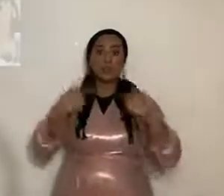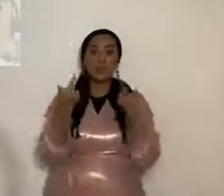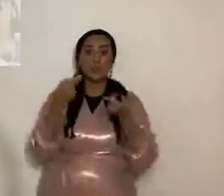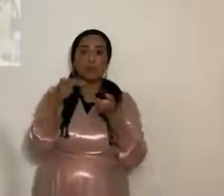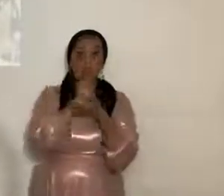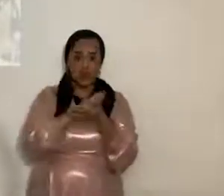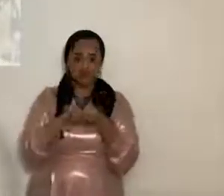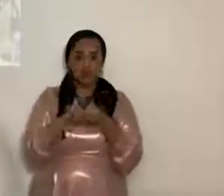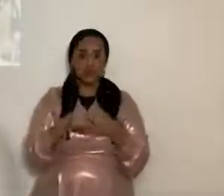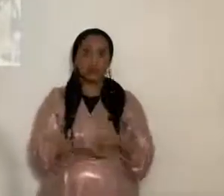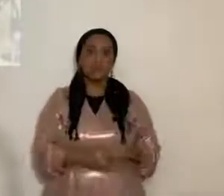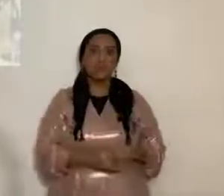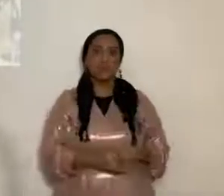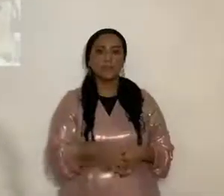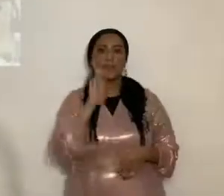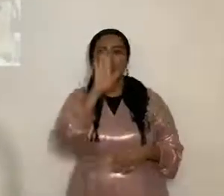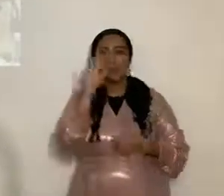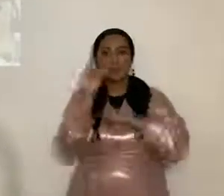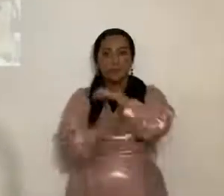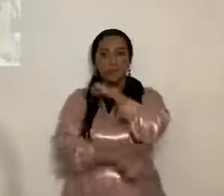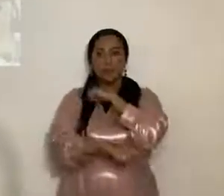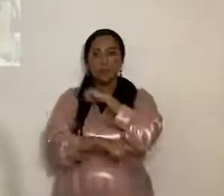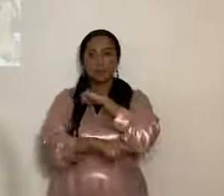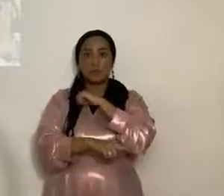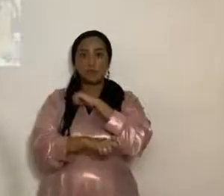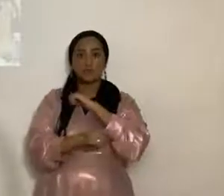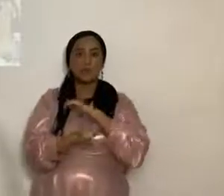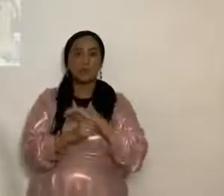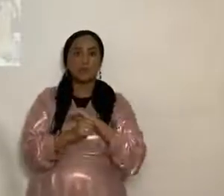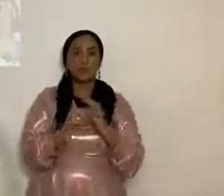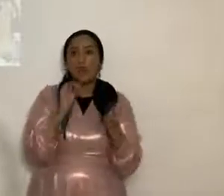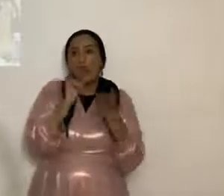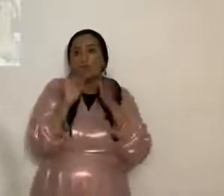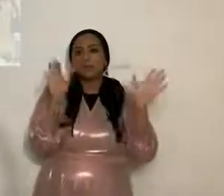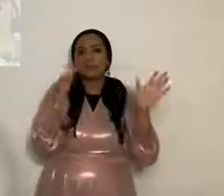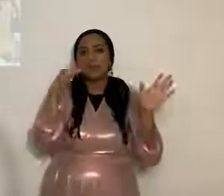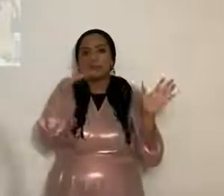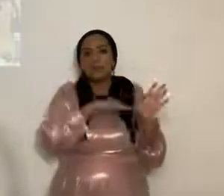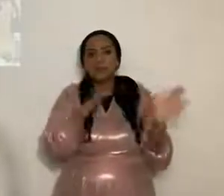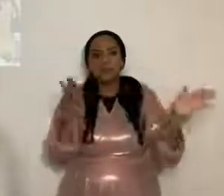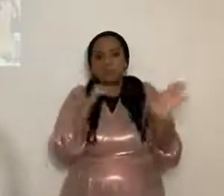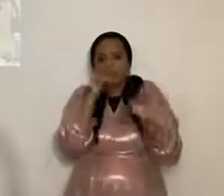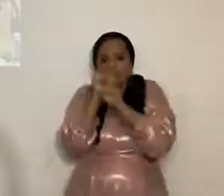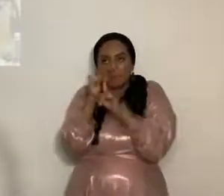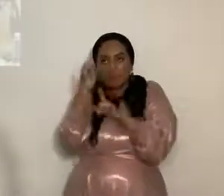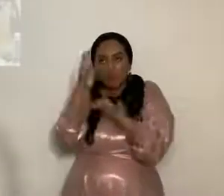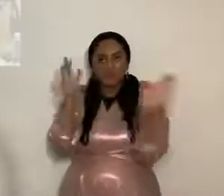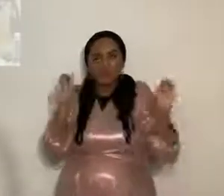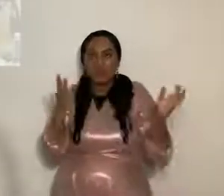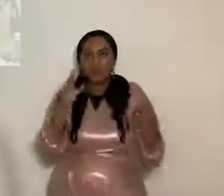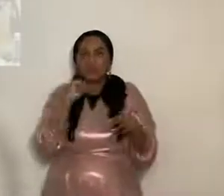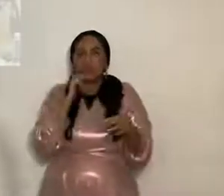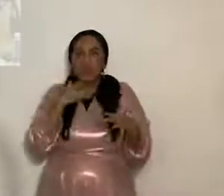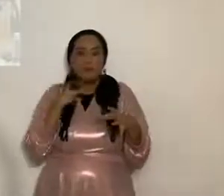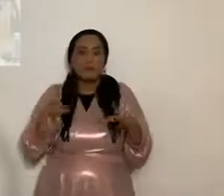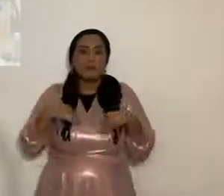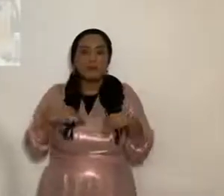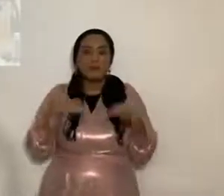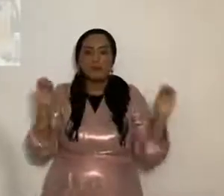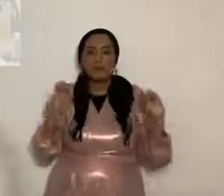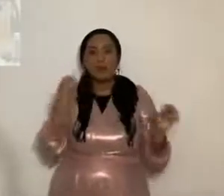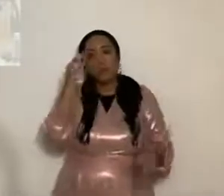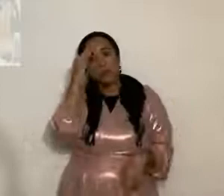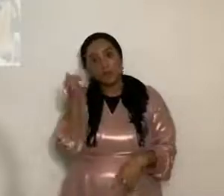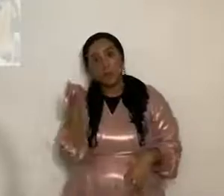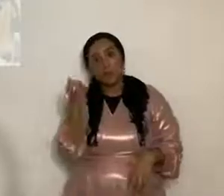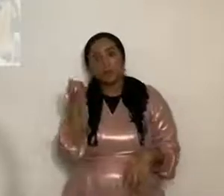santidad, tu consecuencia es que eso es fingido, no engañas al Eterno, Él no lo va a aceptar. Y por lo